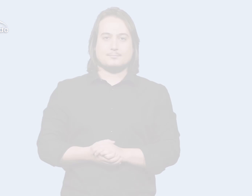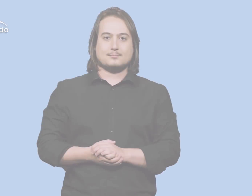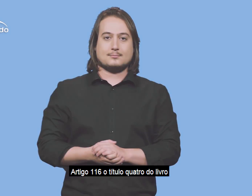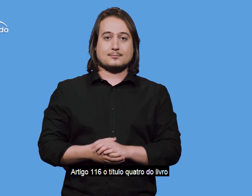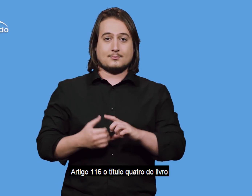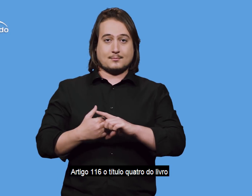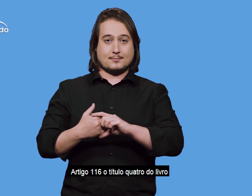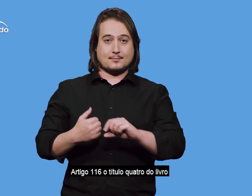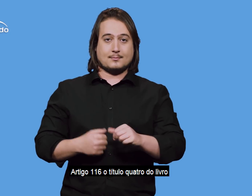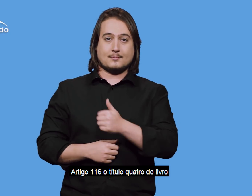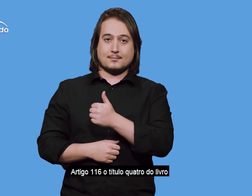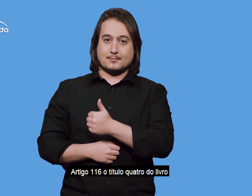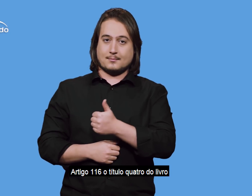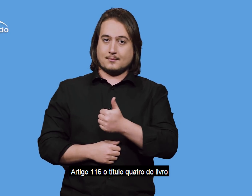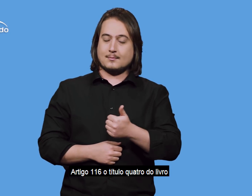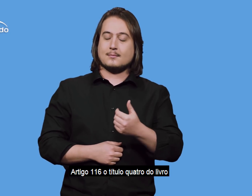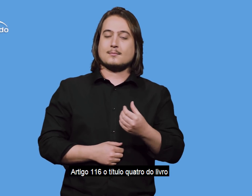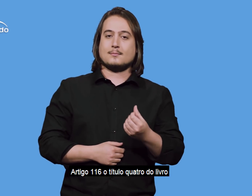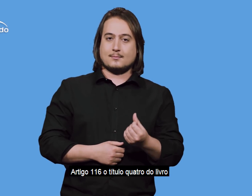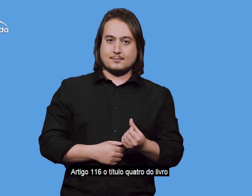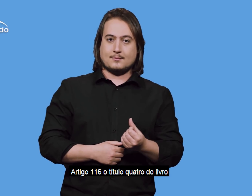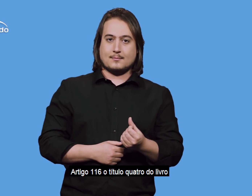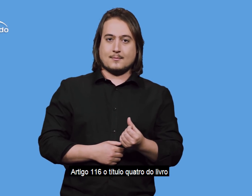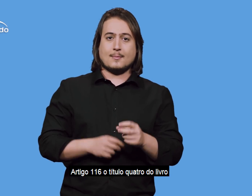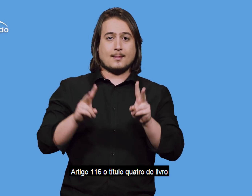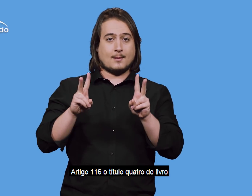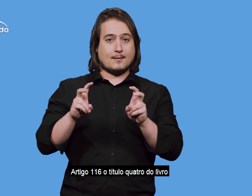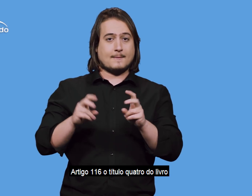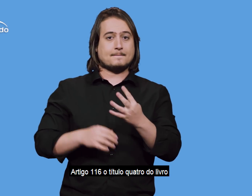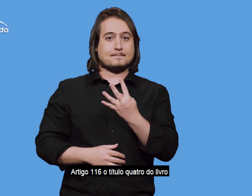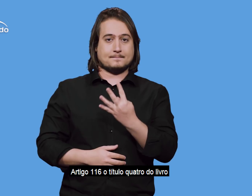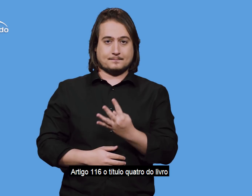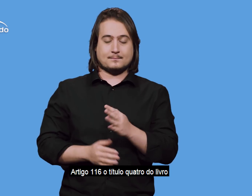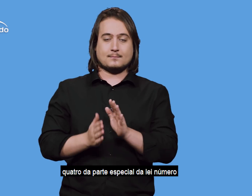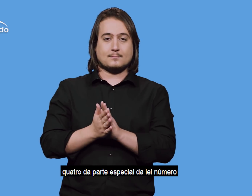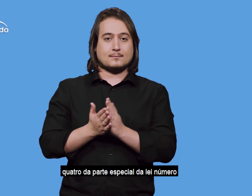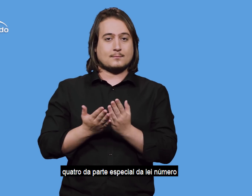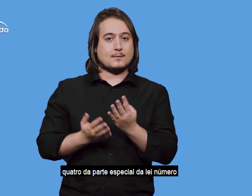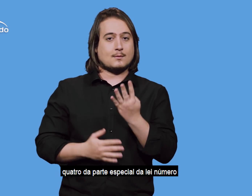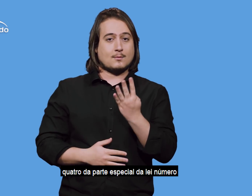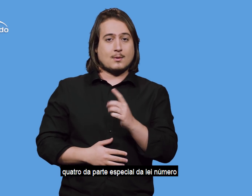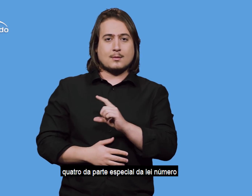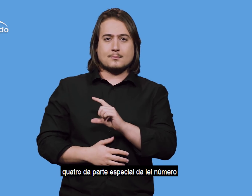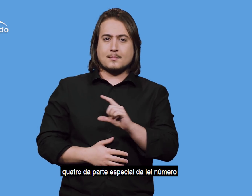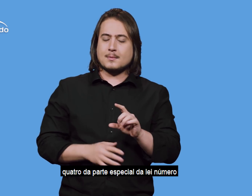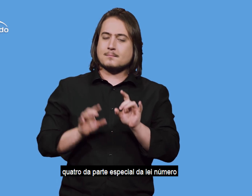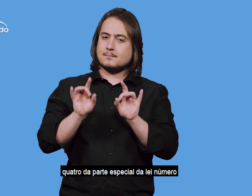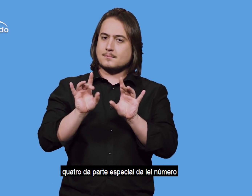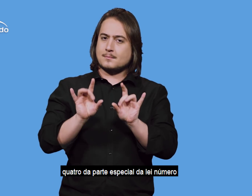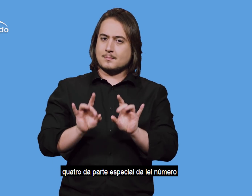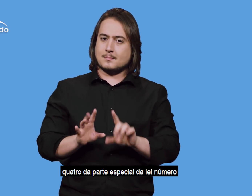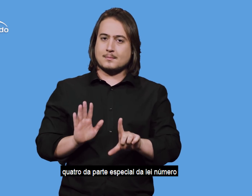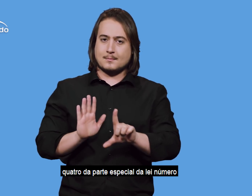artigo 116 o título quatro do livro quatro da parte especial da lei número